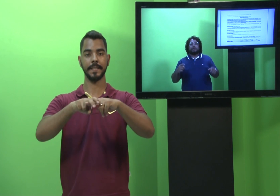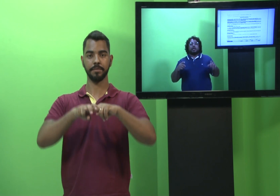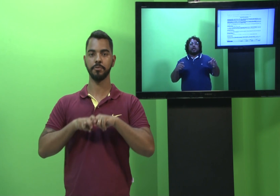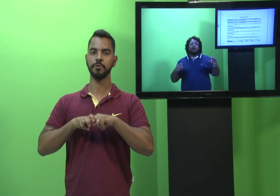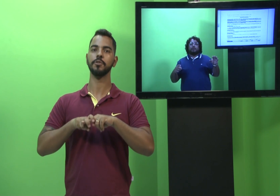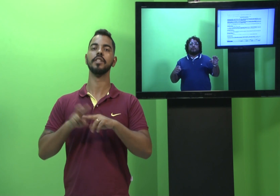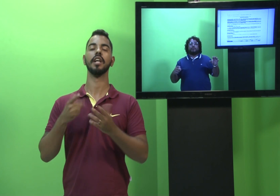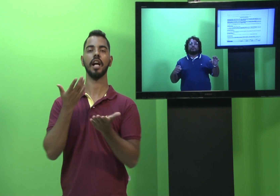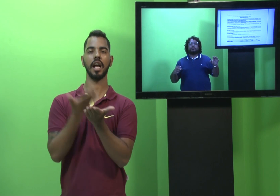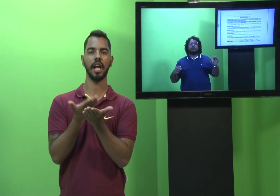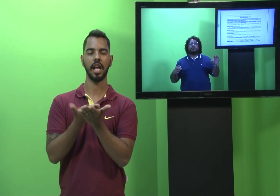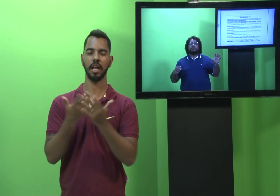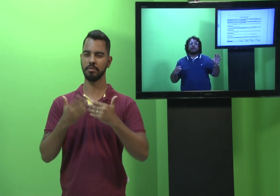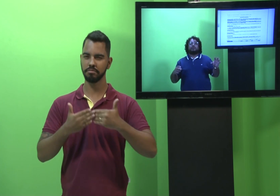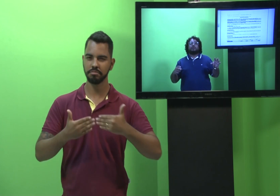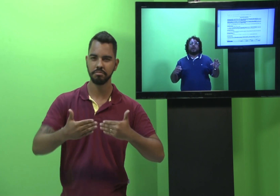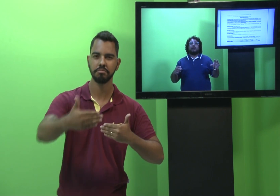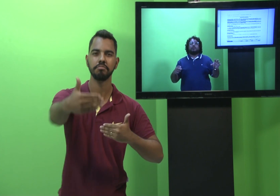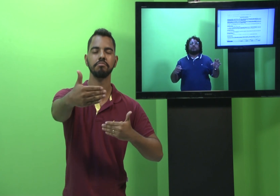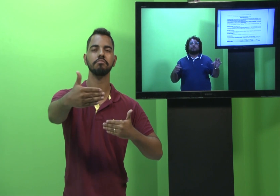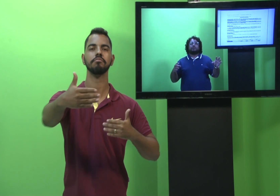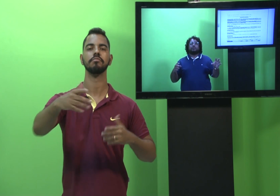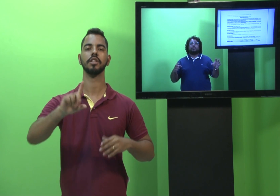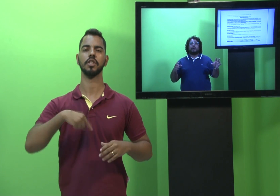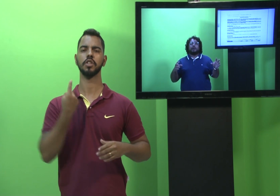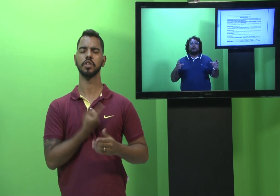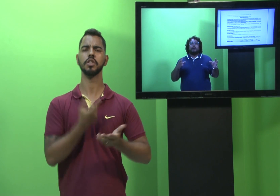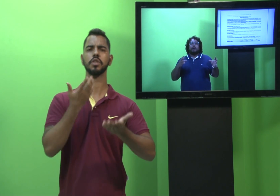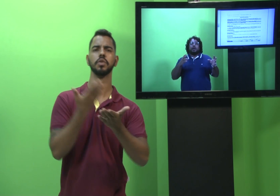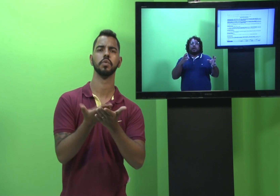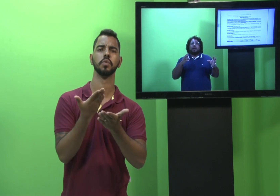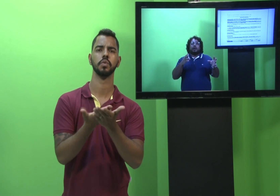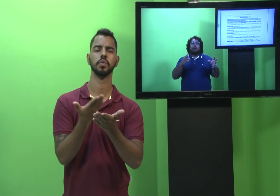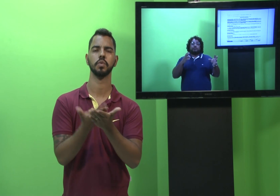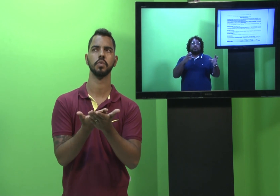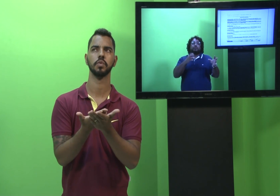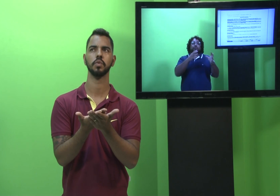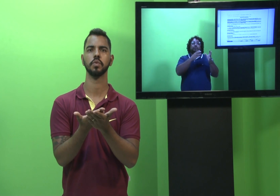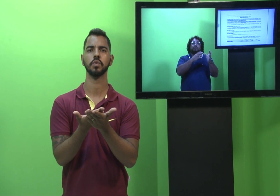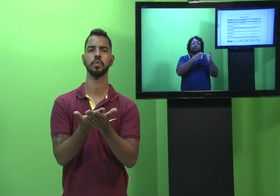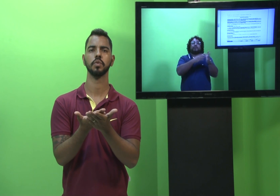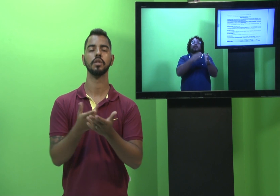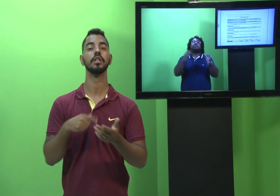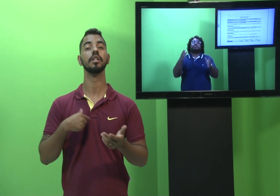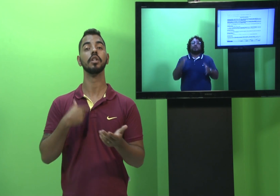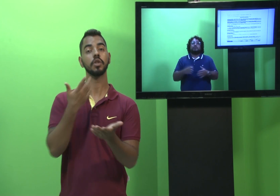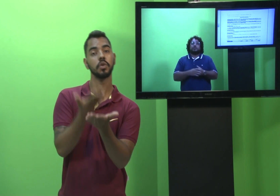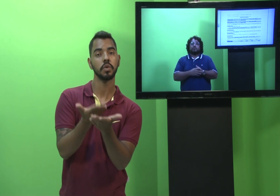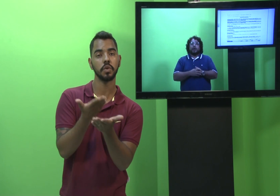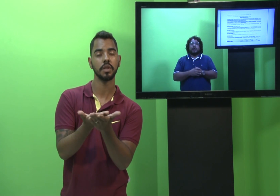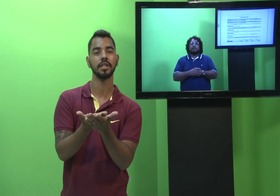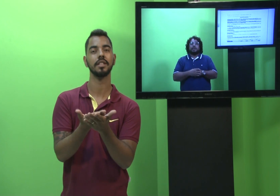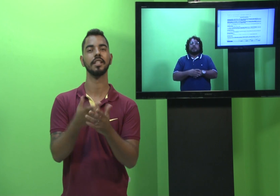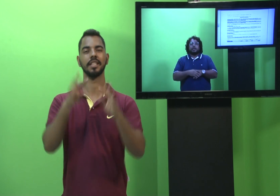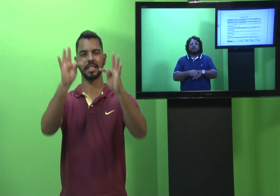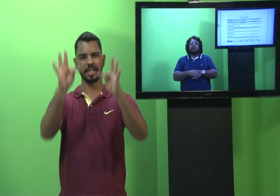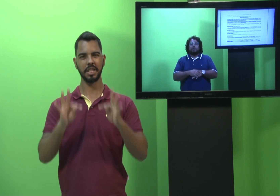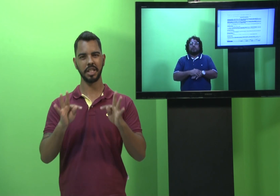aulas, nós vamos direcionar o estudo ao estudo dos diferentes gêneros textuais que circulam